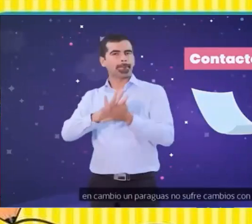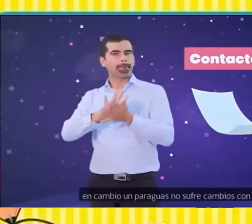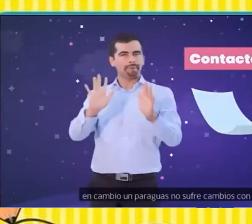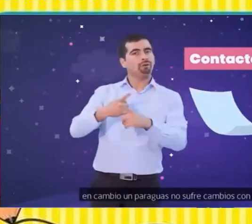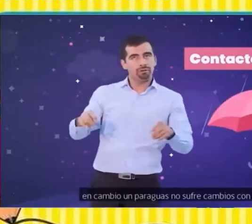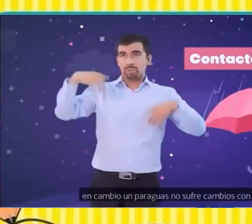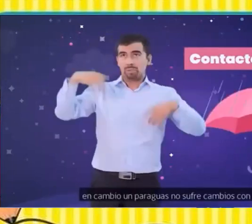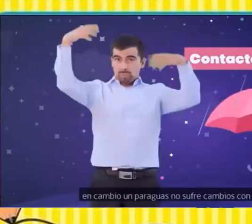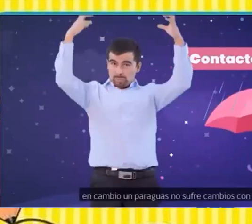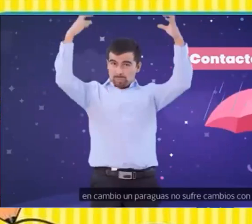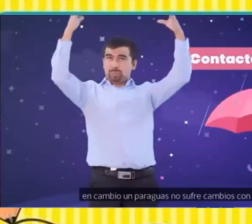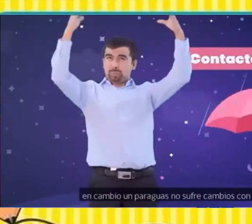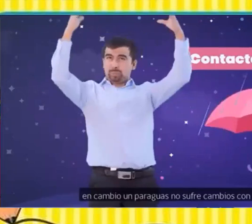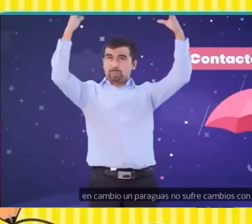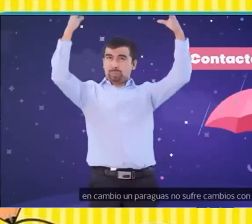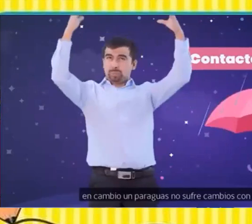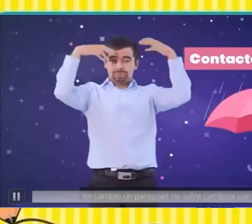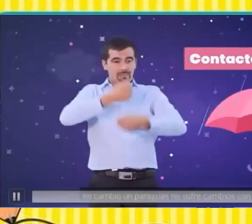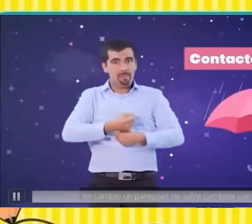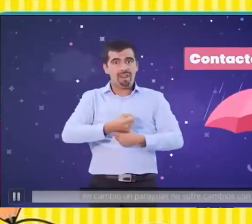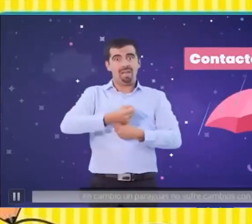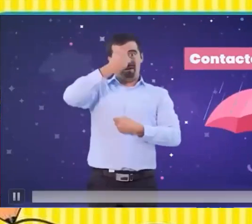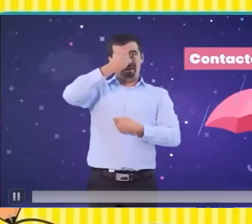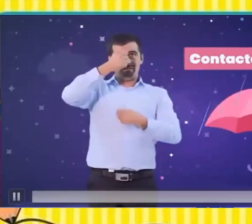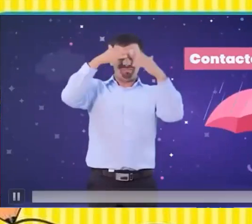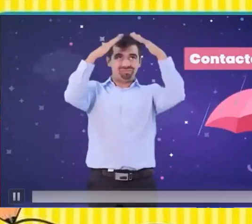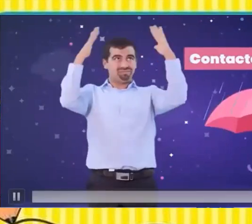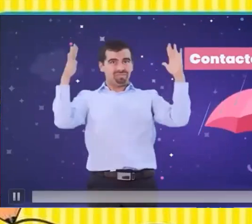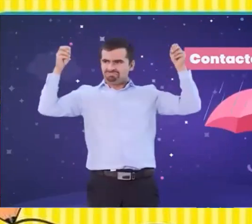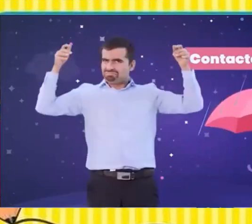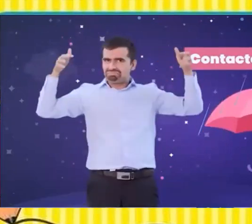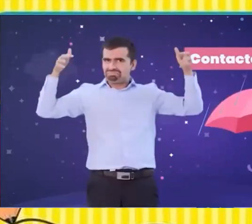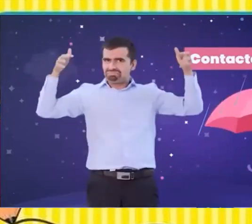En cambio, un paraguas no sufre cambios con la lluvia,